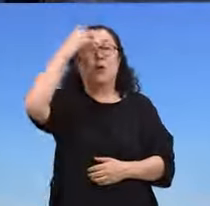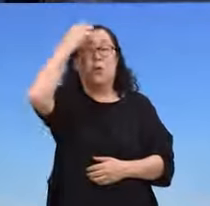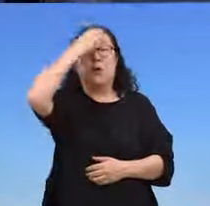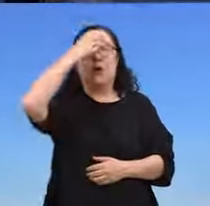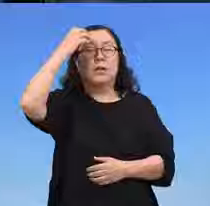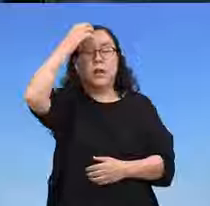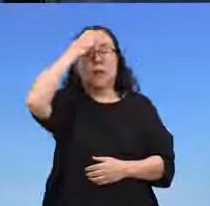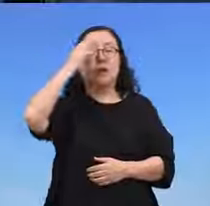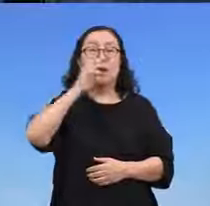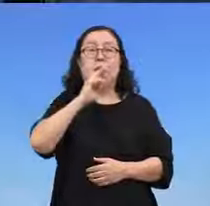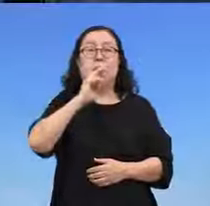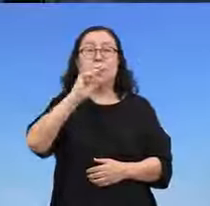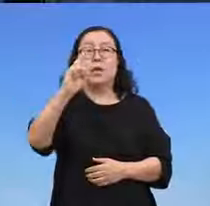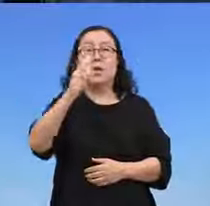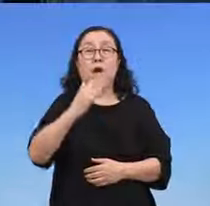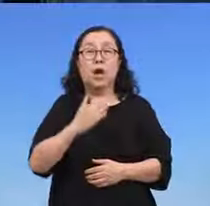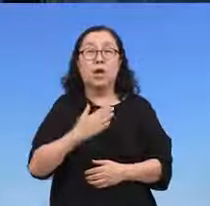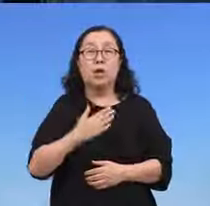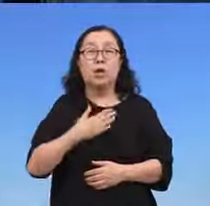성령이여 내 영혼